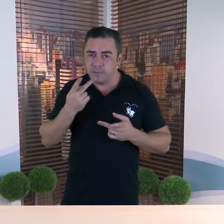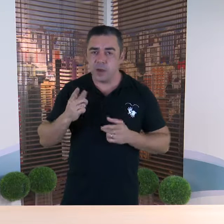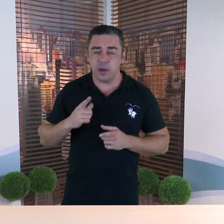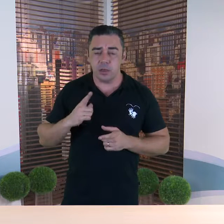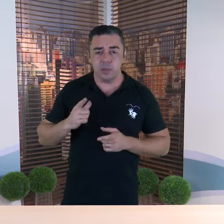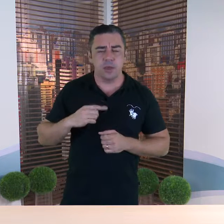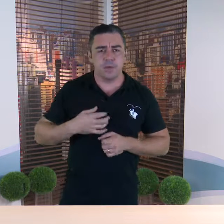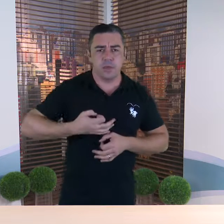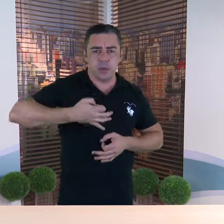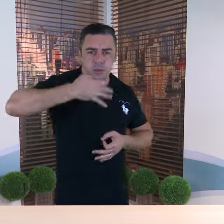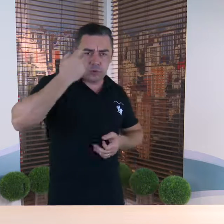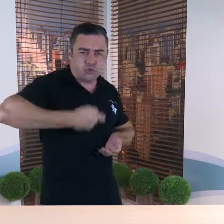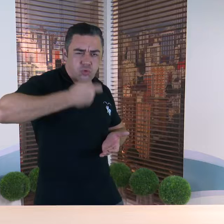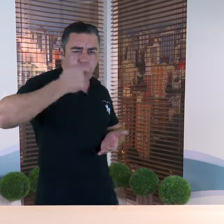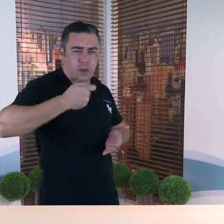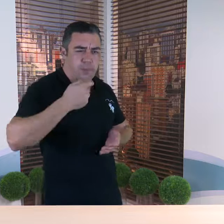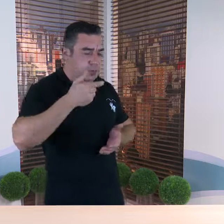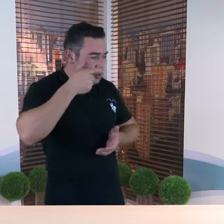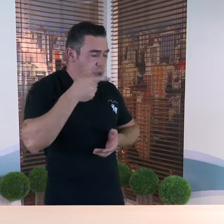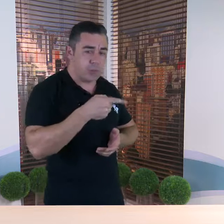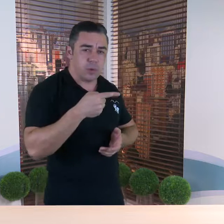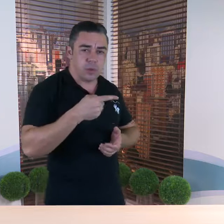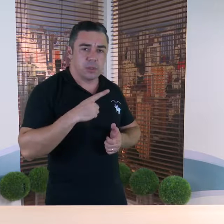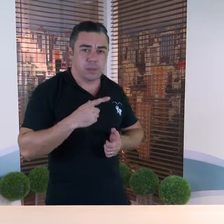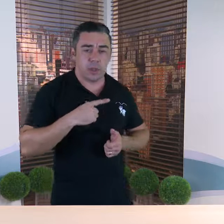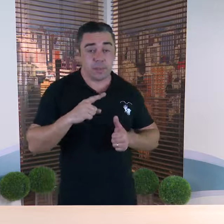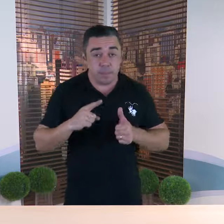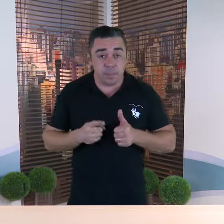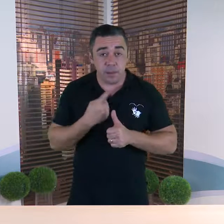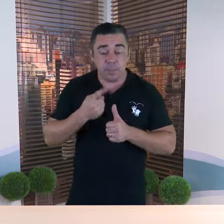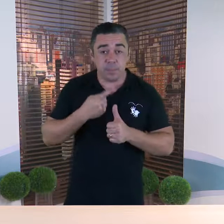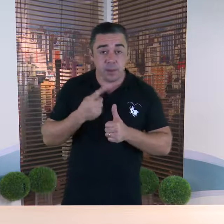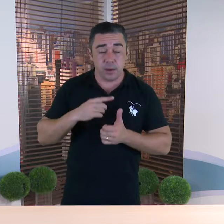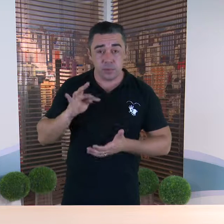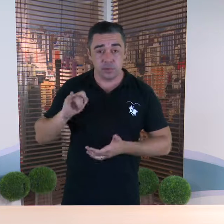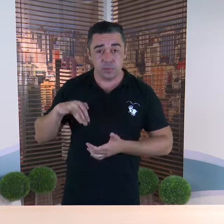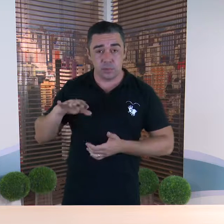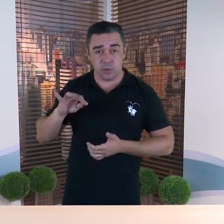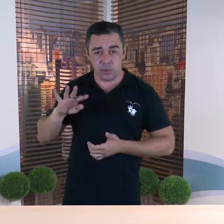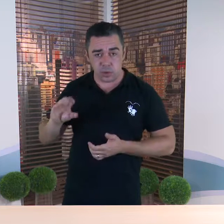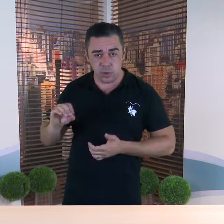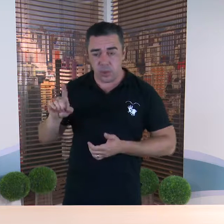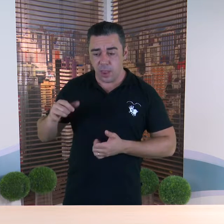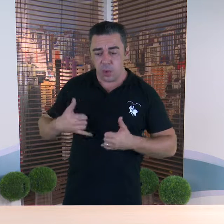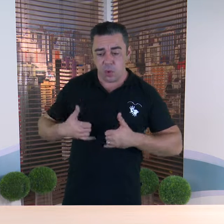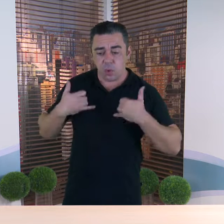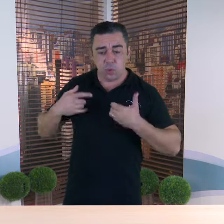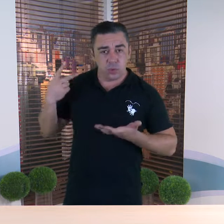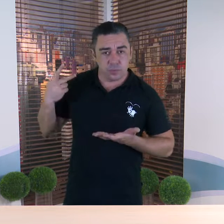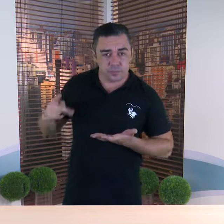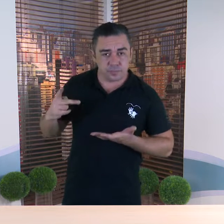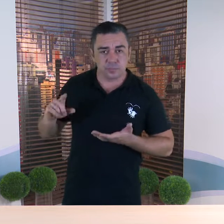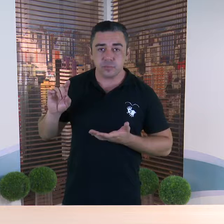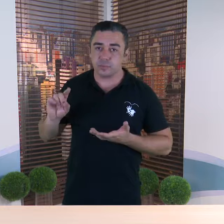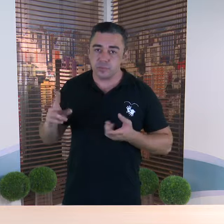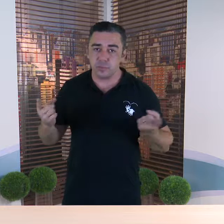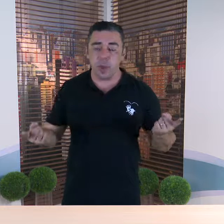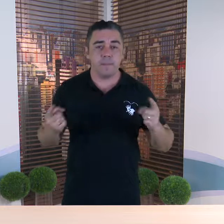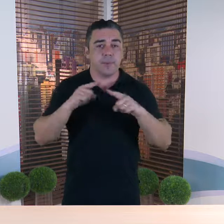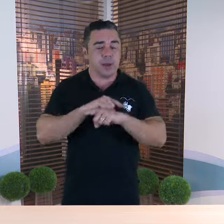à condenação do diabo em 1 Timóteo 3 e 6, como sendo o orgulho, só encontra paralelo